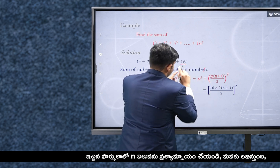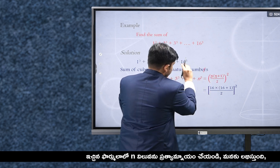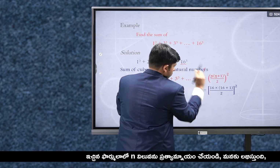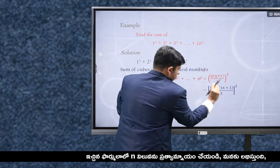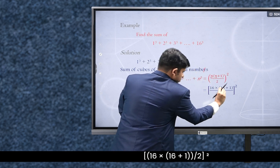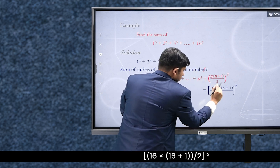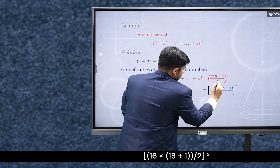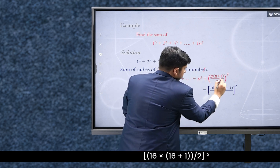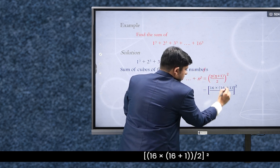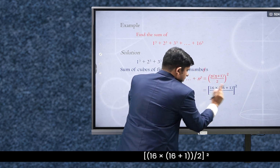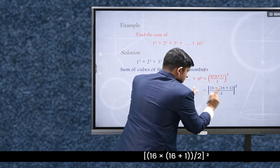లభిస్తుంది